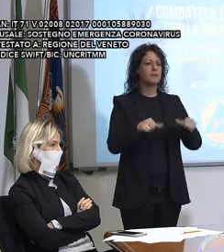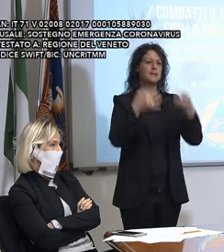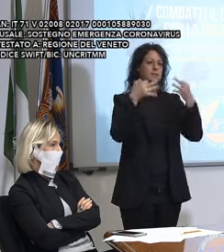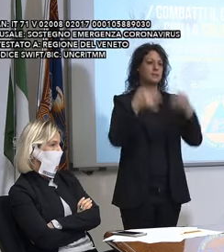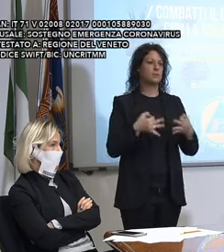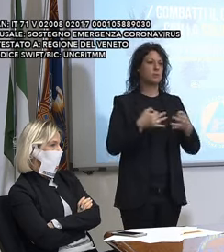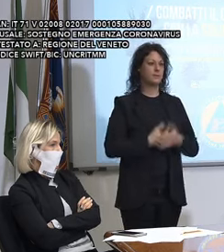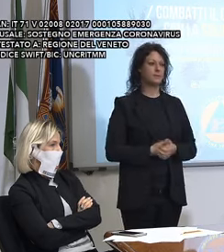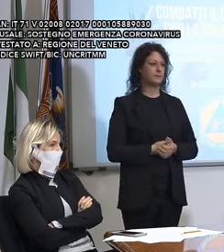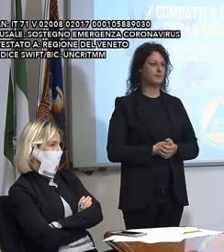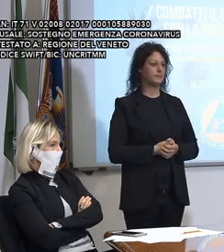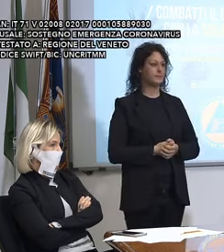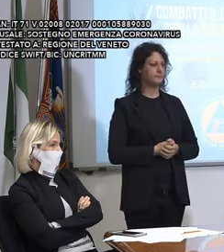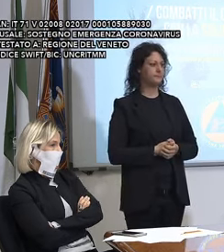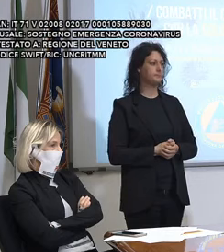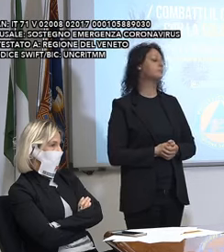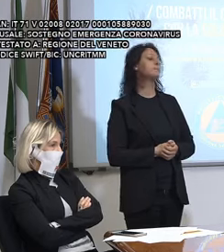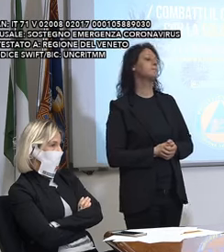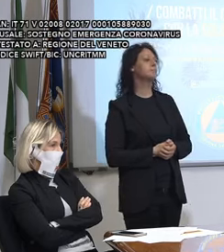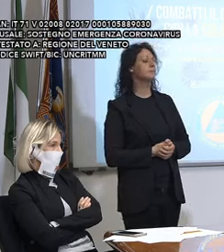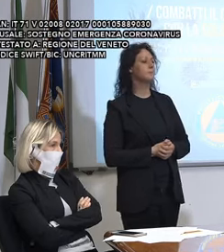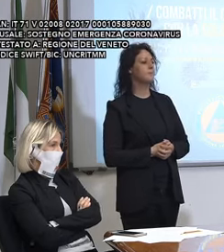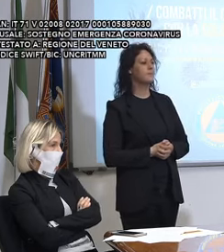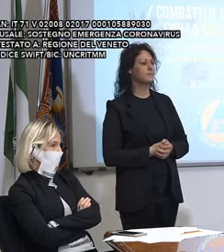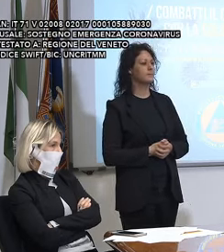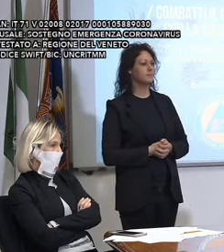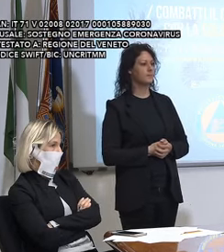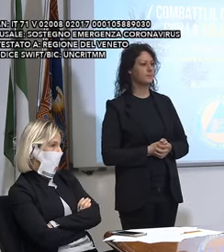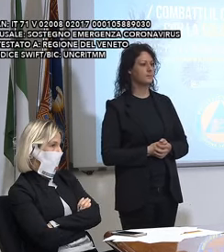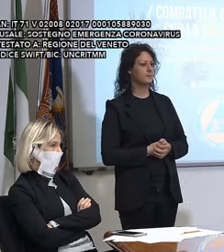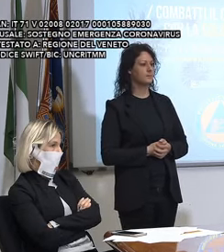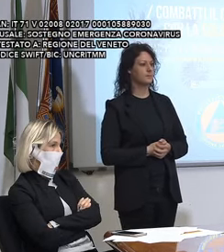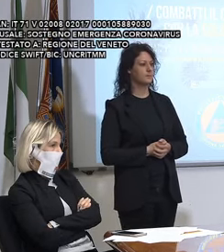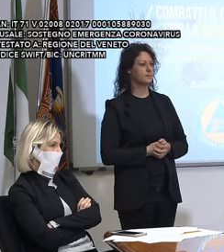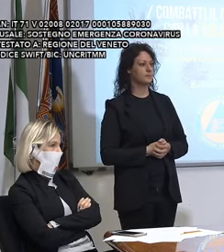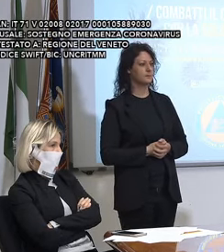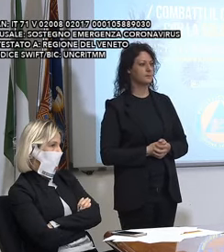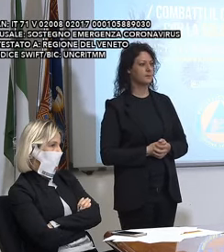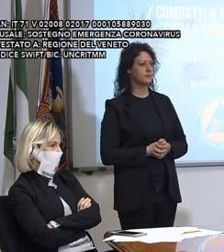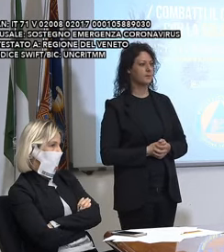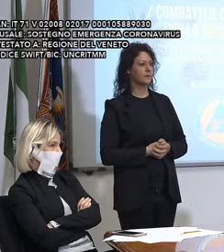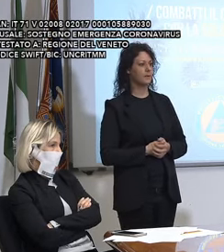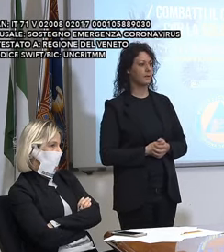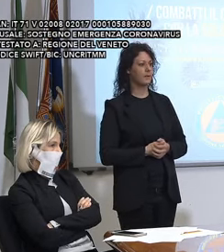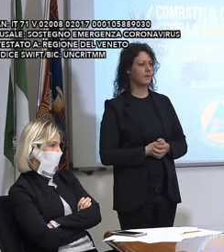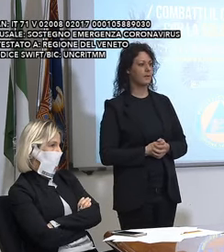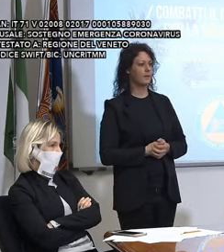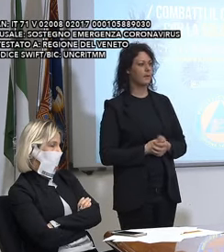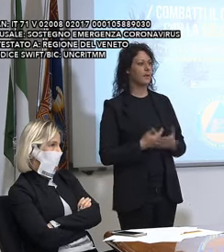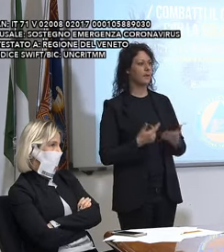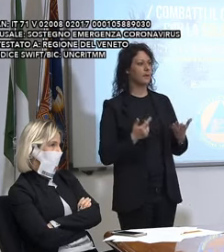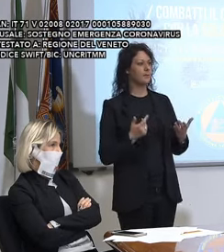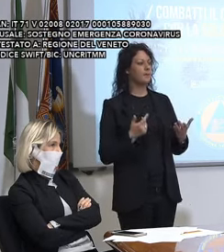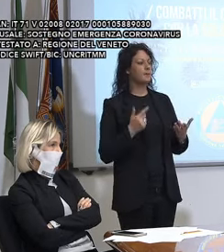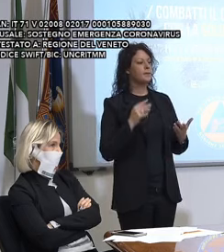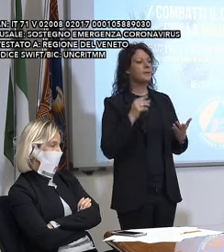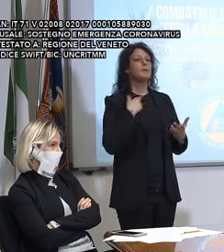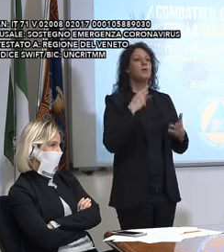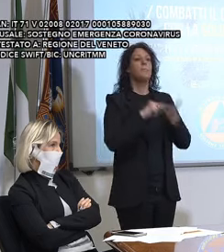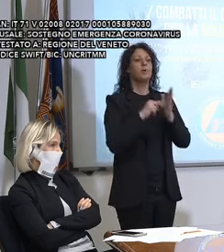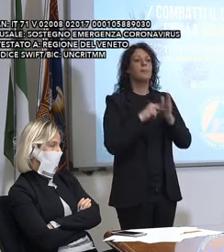Antonella Benanzato, Aska News. Fase 2, a riapertura aziende, resta il problema delle famiglie per